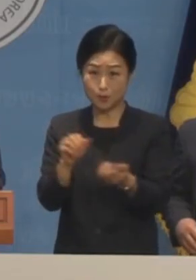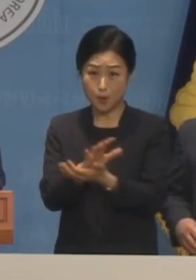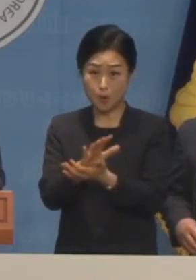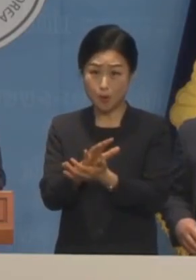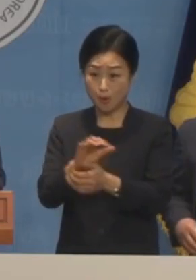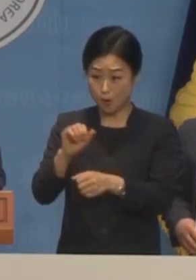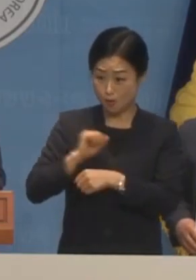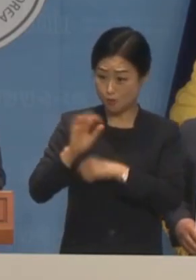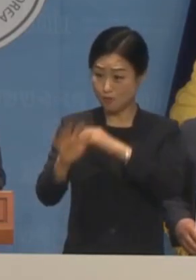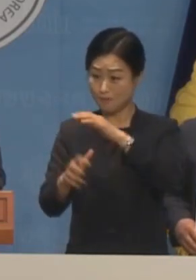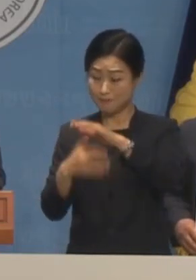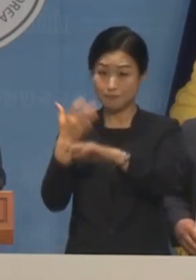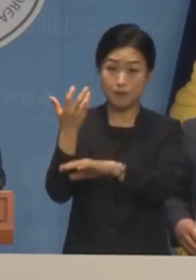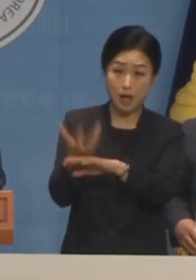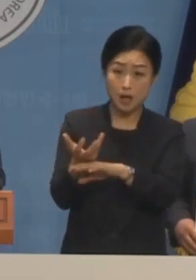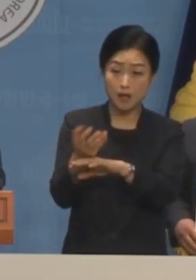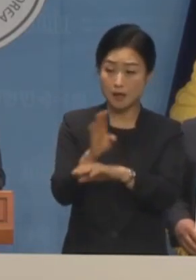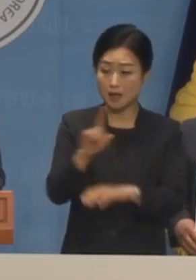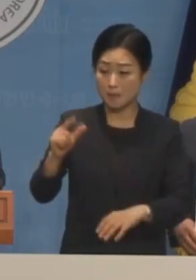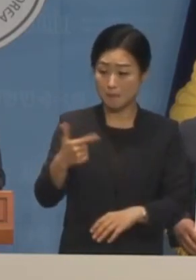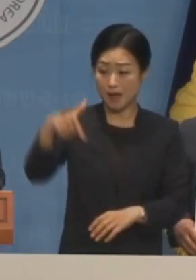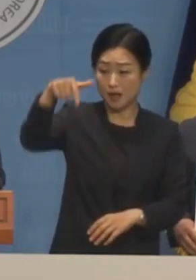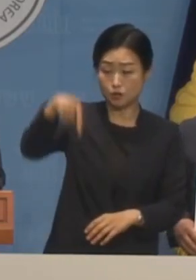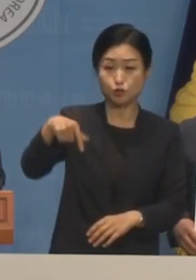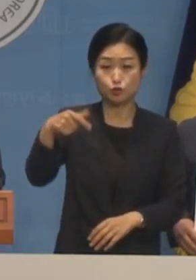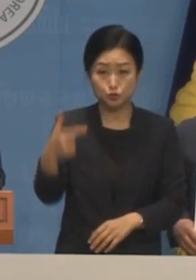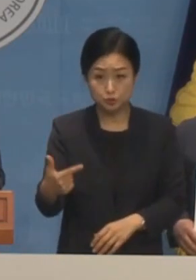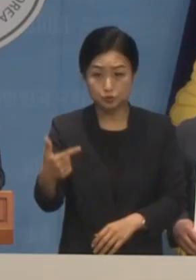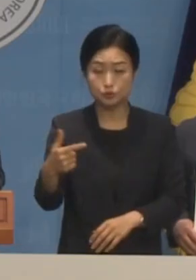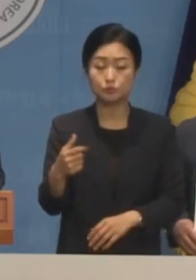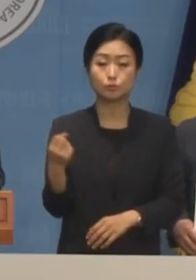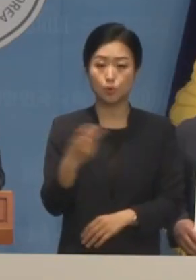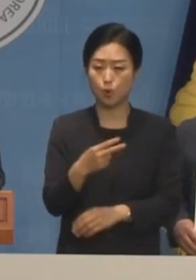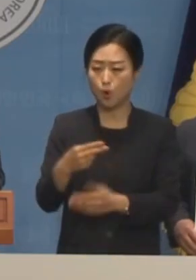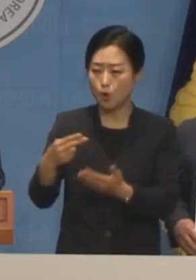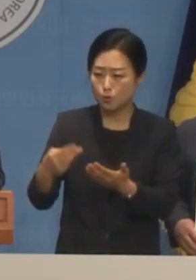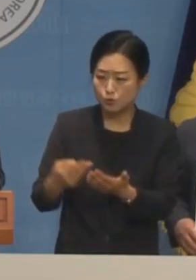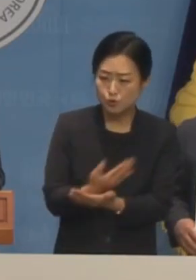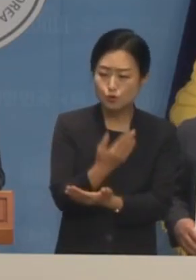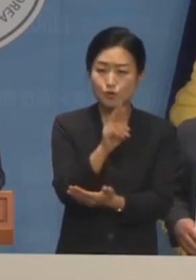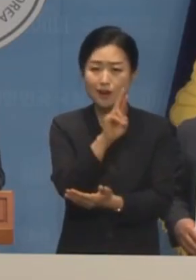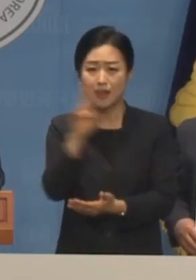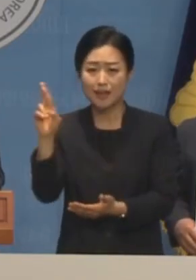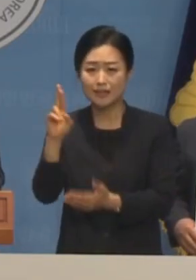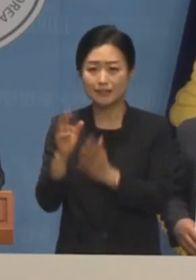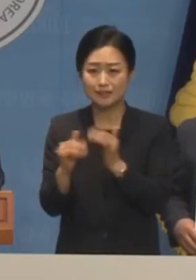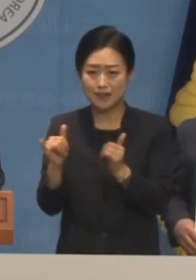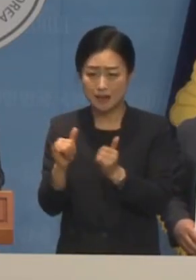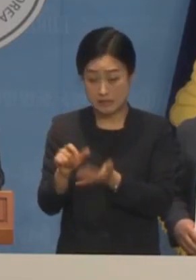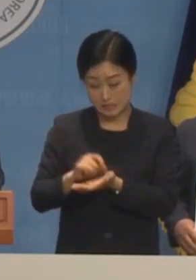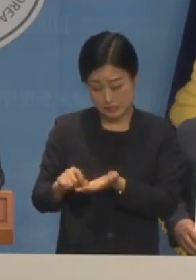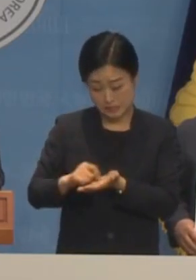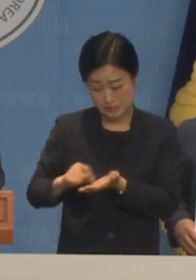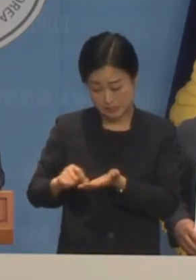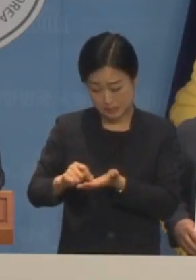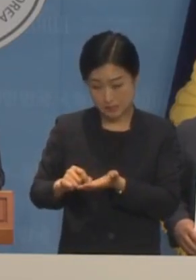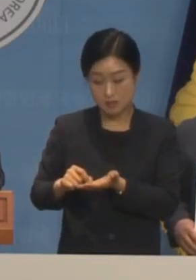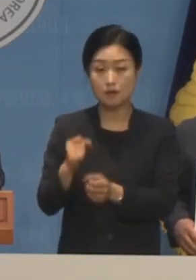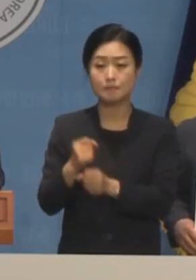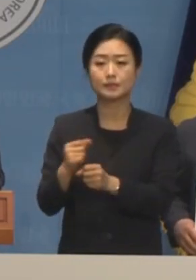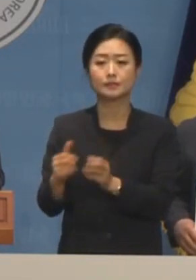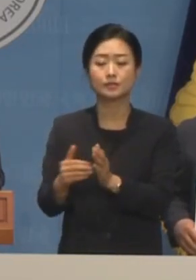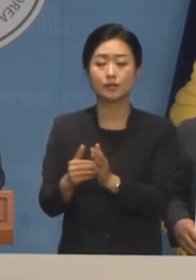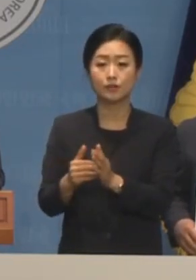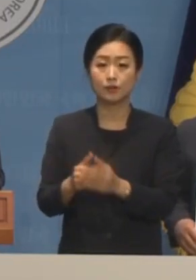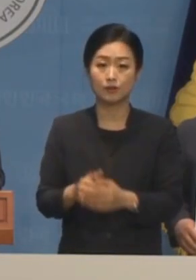아니라 여순 사건 작성 기획단에 뉴라이트 인사들이 대거 포진되어 있습니다 이들은